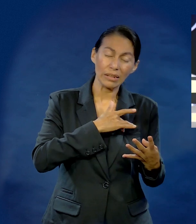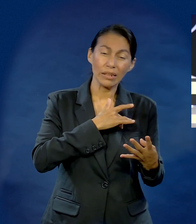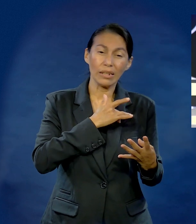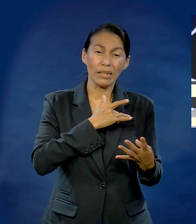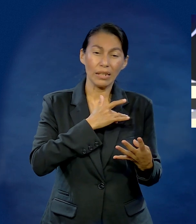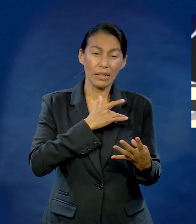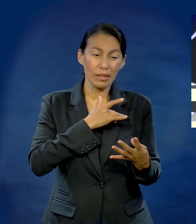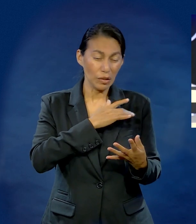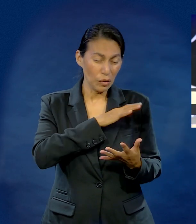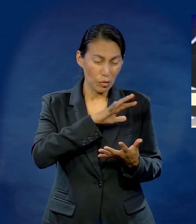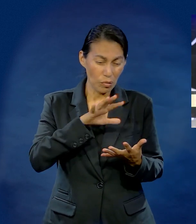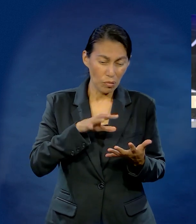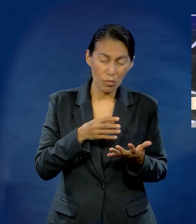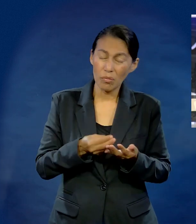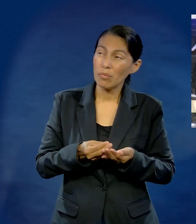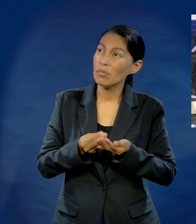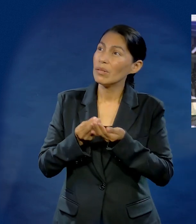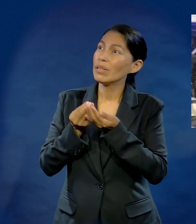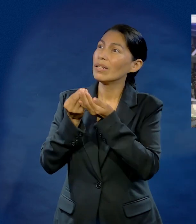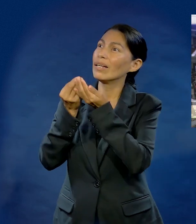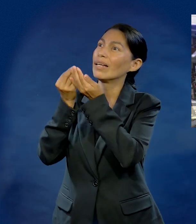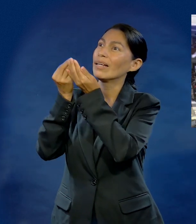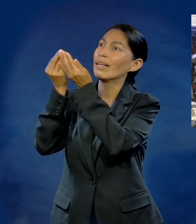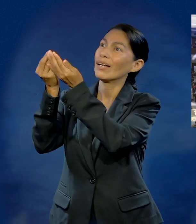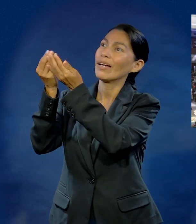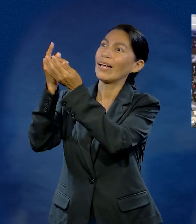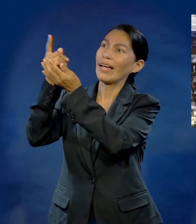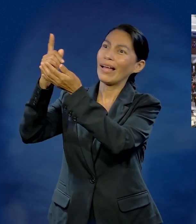Dale hoy a